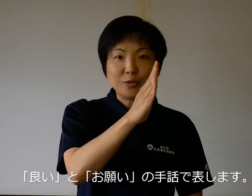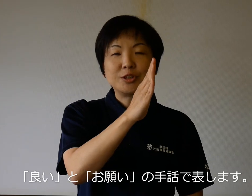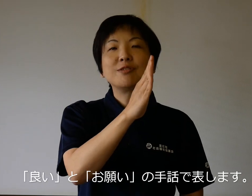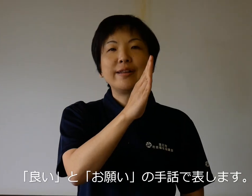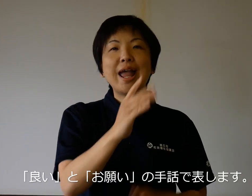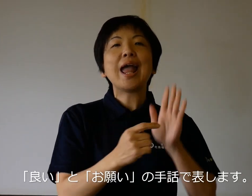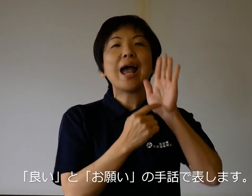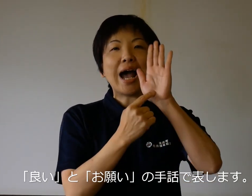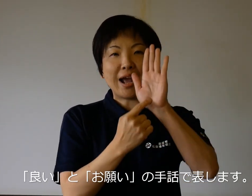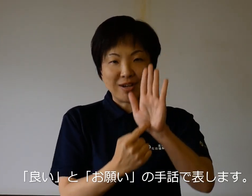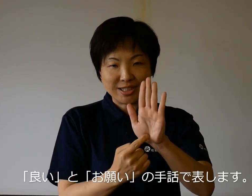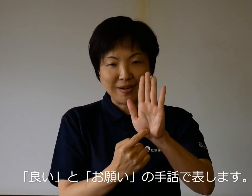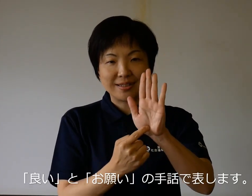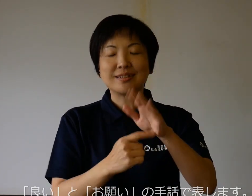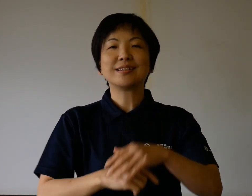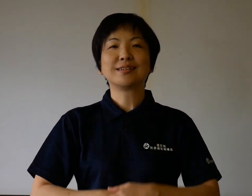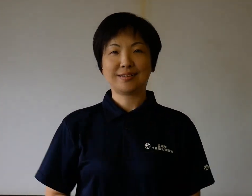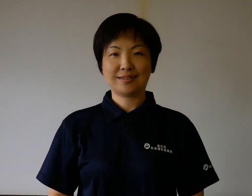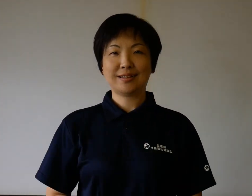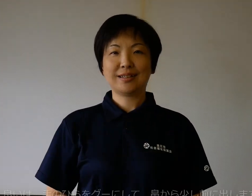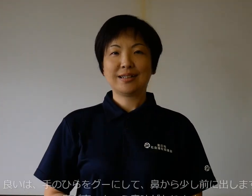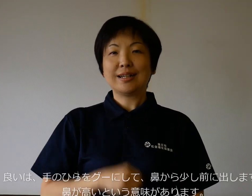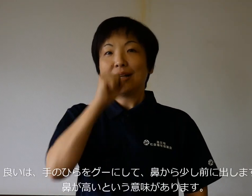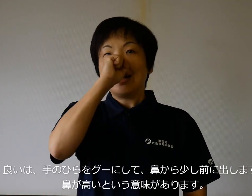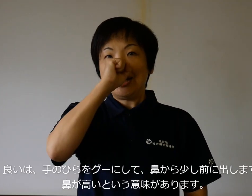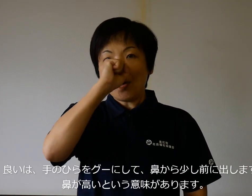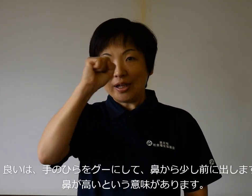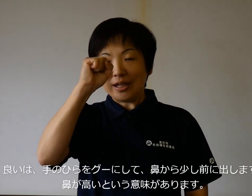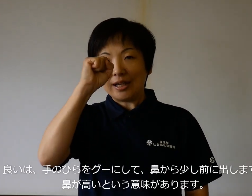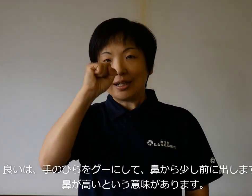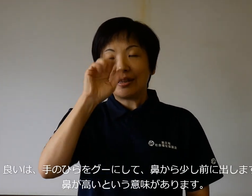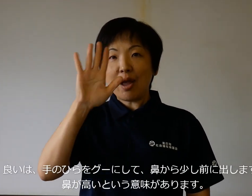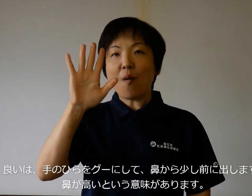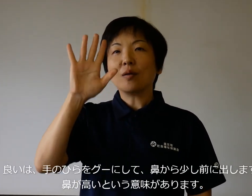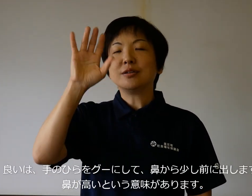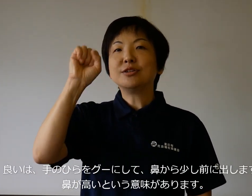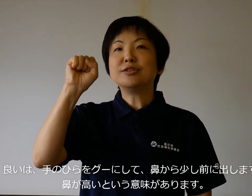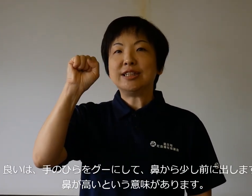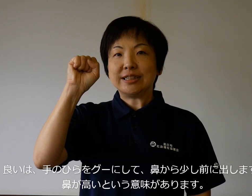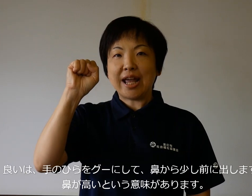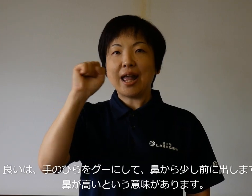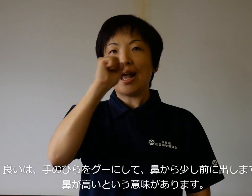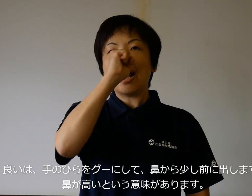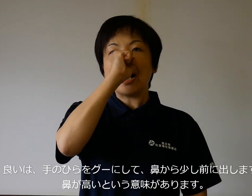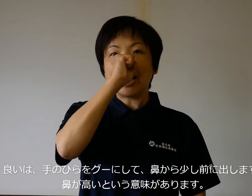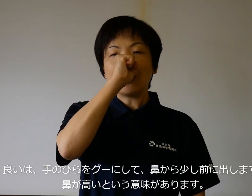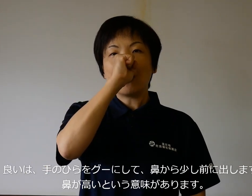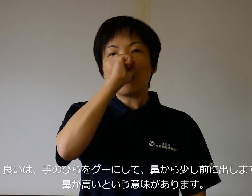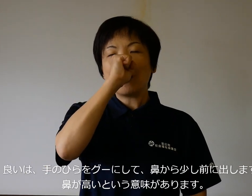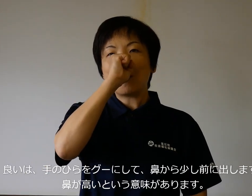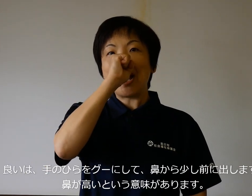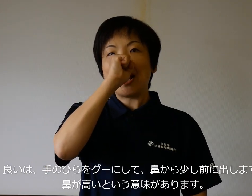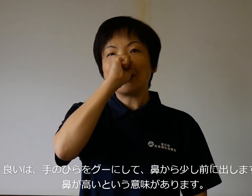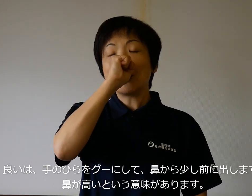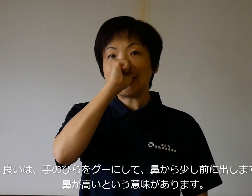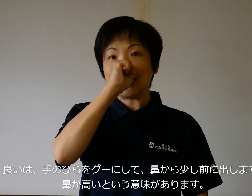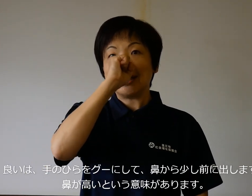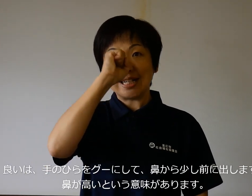手話で表します。良い、手をグーにして鼻の前へ少し出します